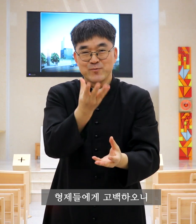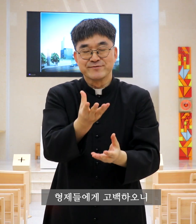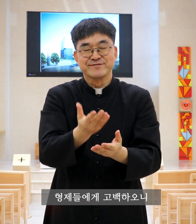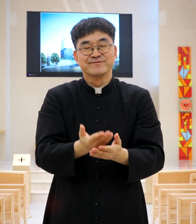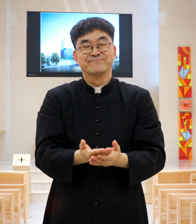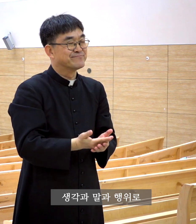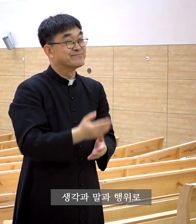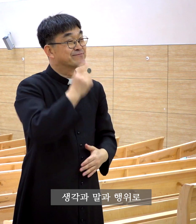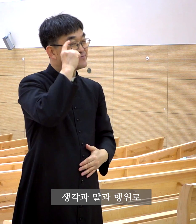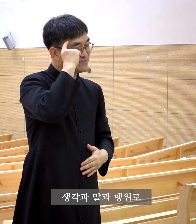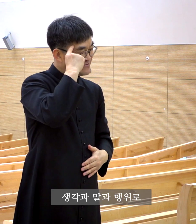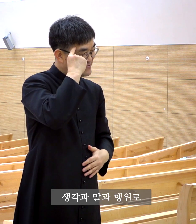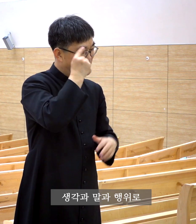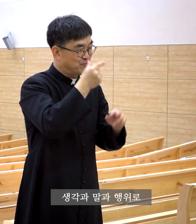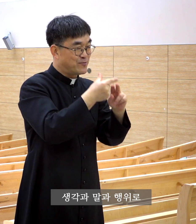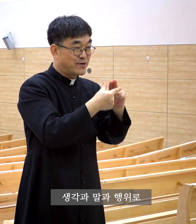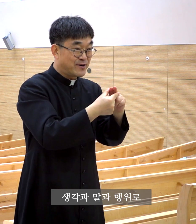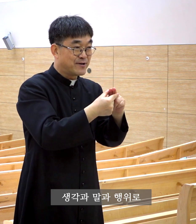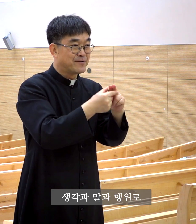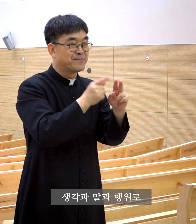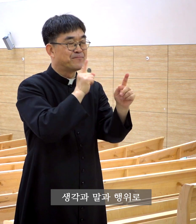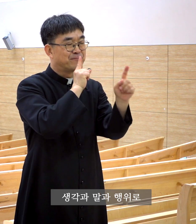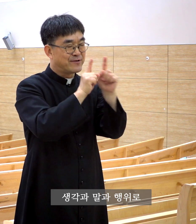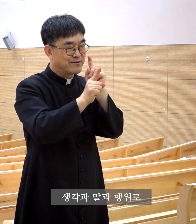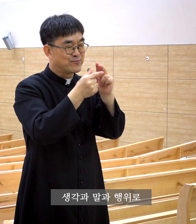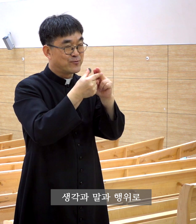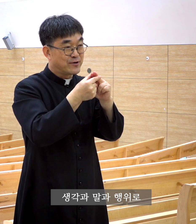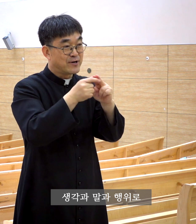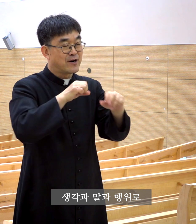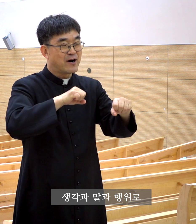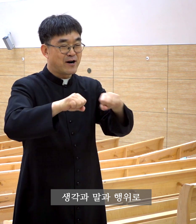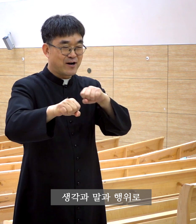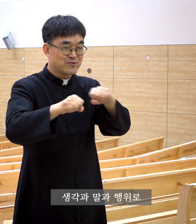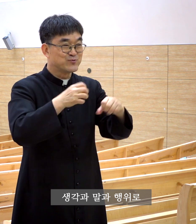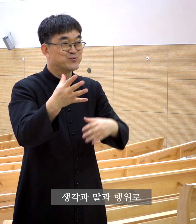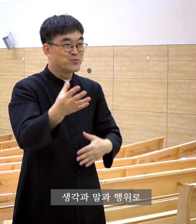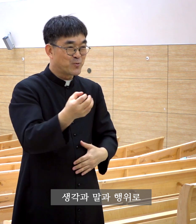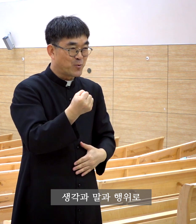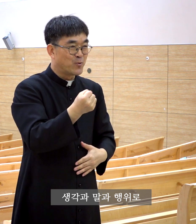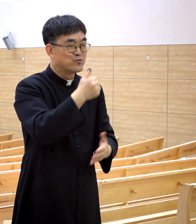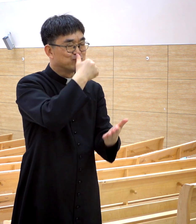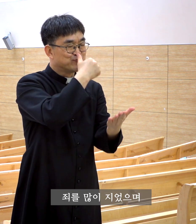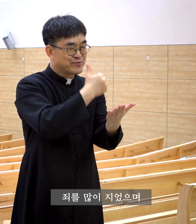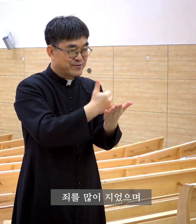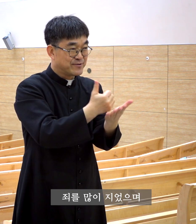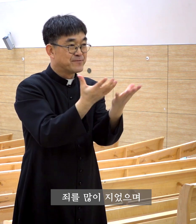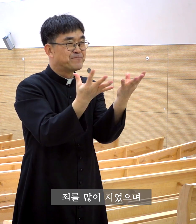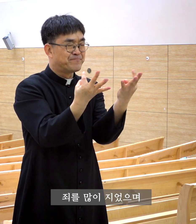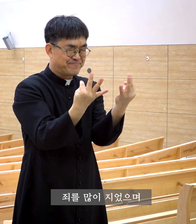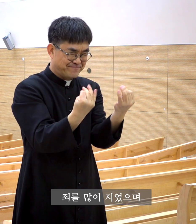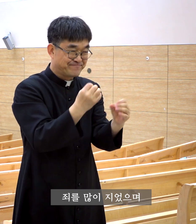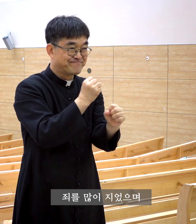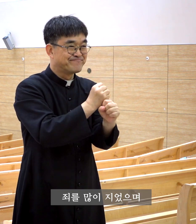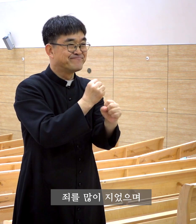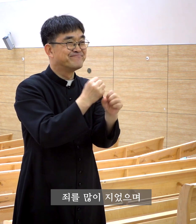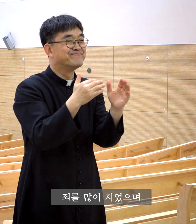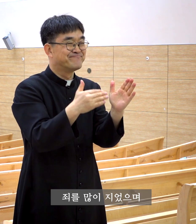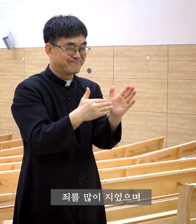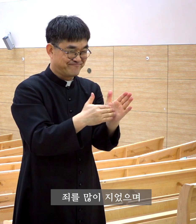생각과 말과 행위로 죄를 많이 지었으며